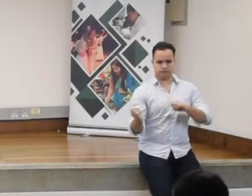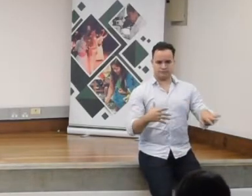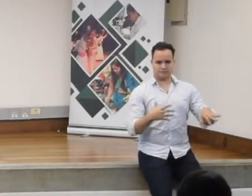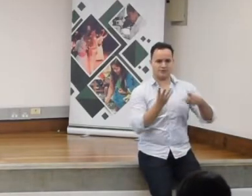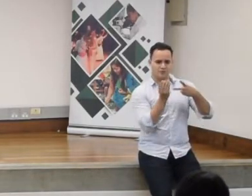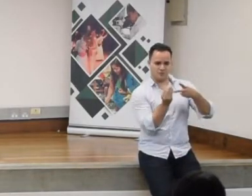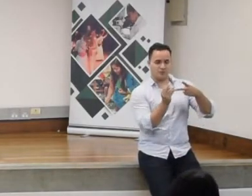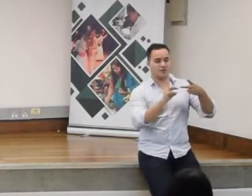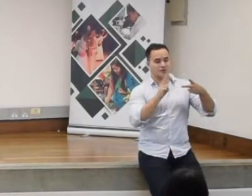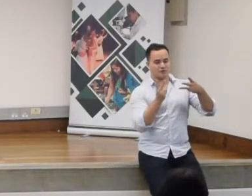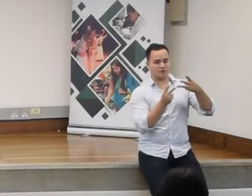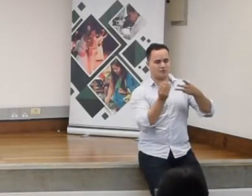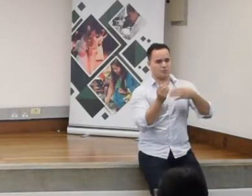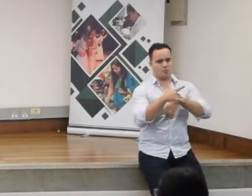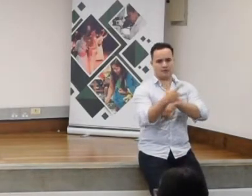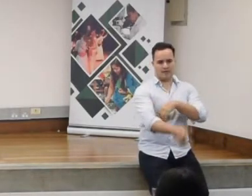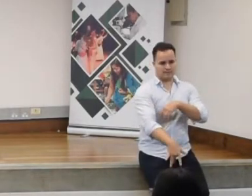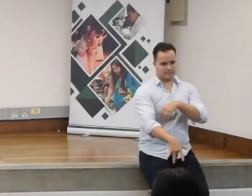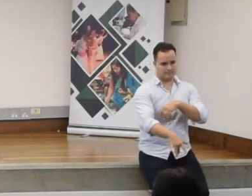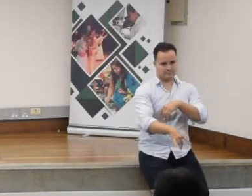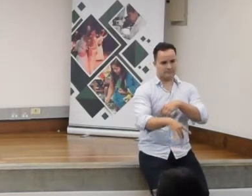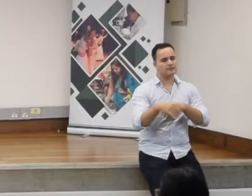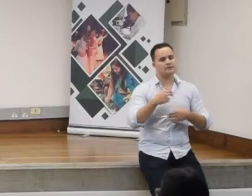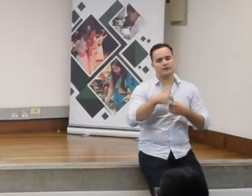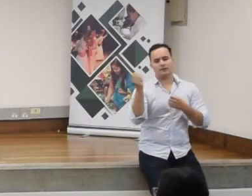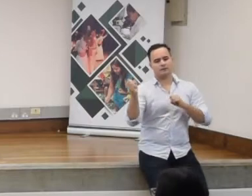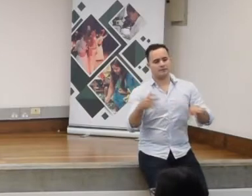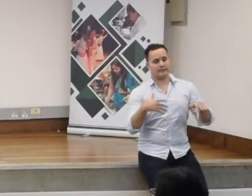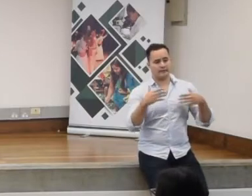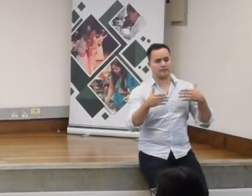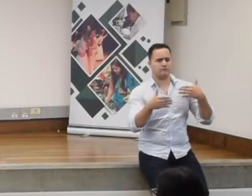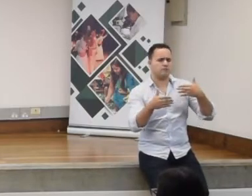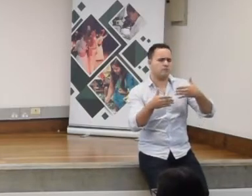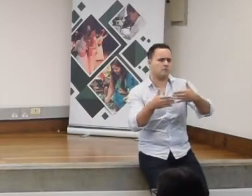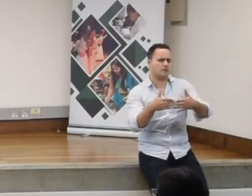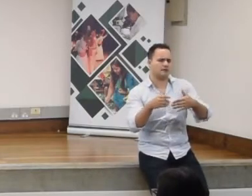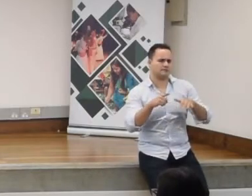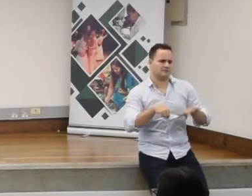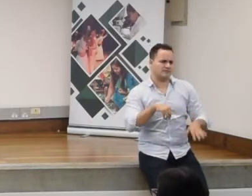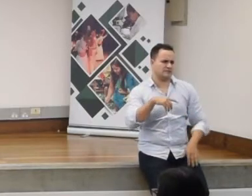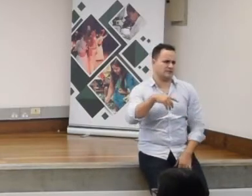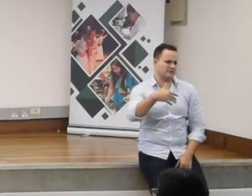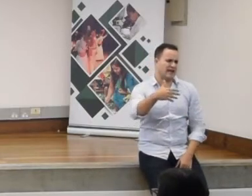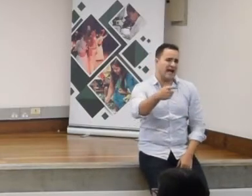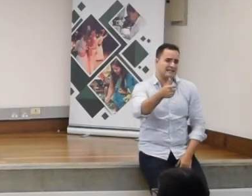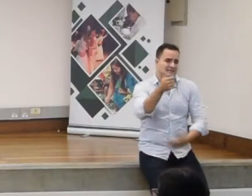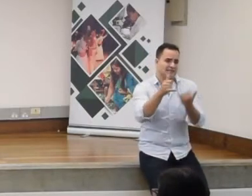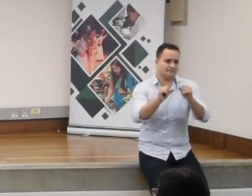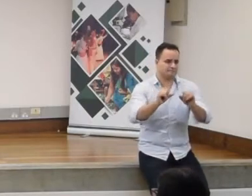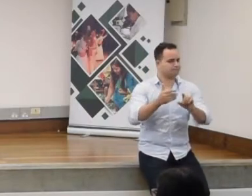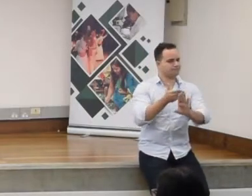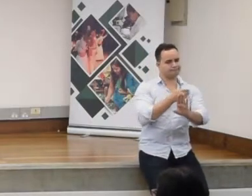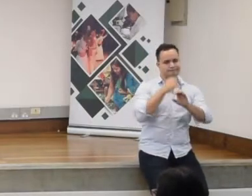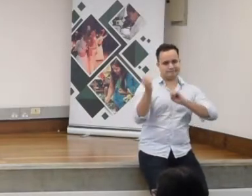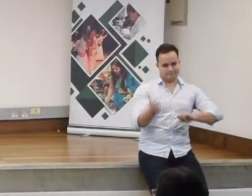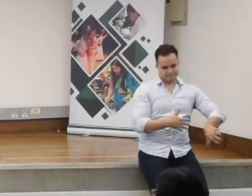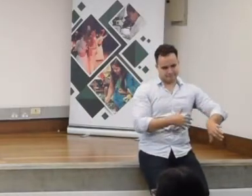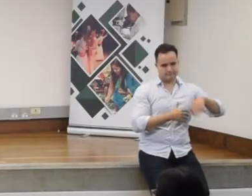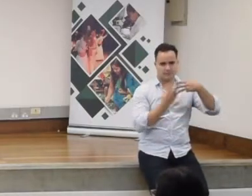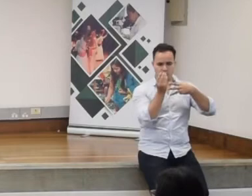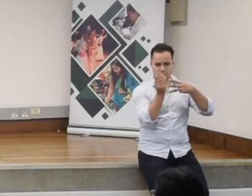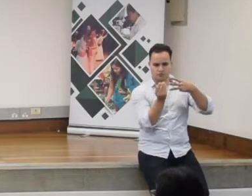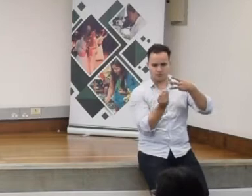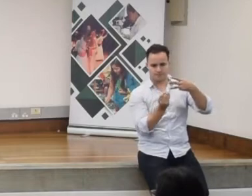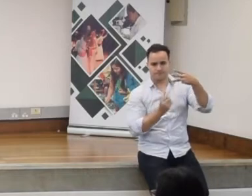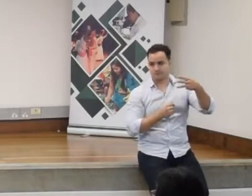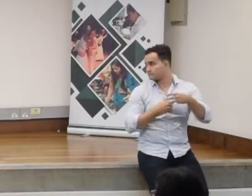la tardía, el individuo que abandona los estudios en los últimos semestres. También hay una deserción total que es acumulativa. Este